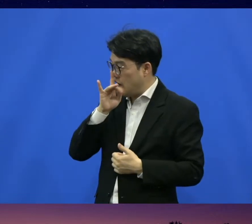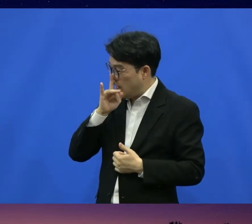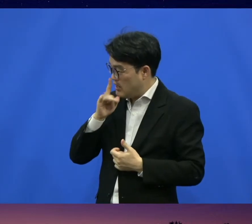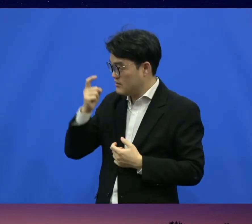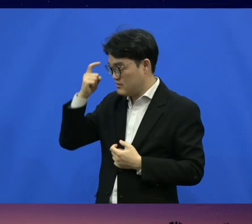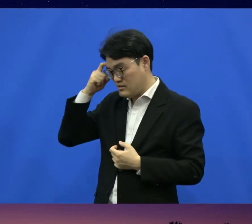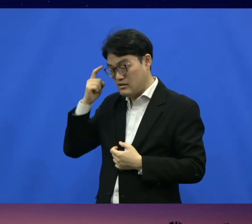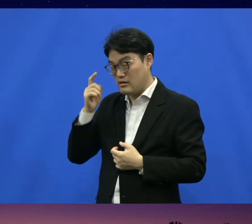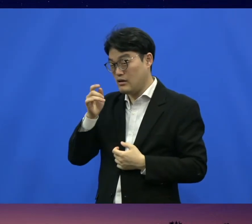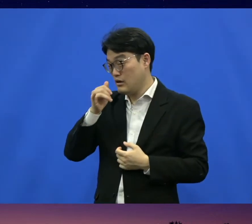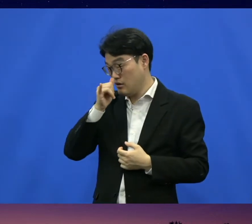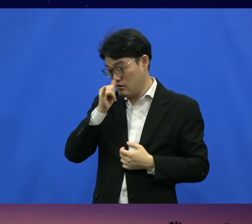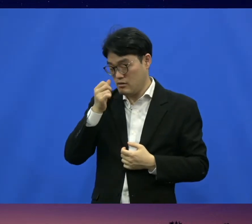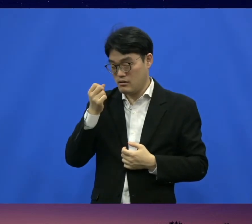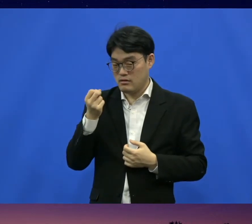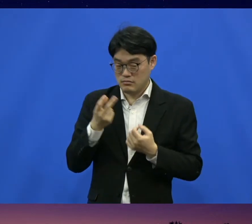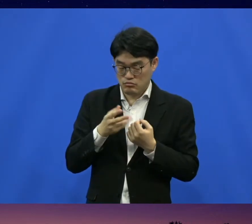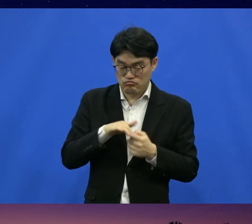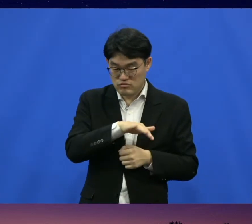삶을 살아요.